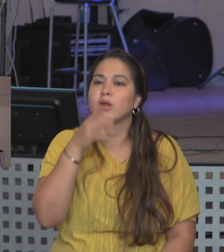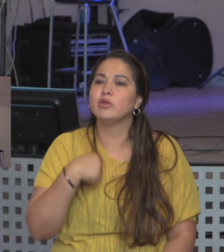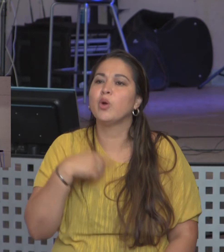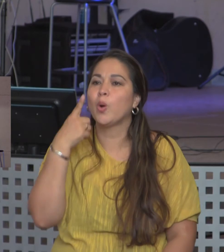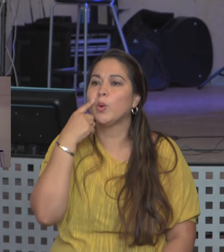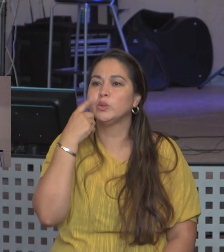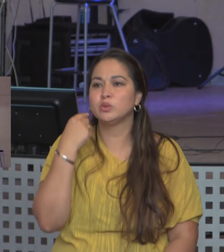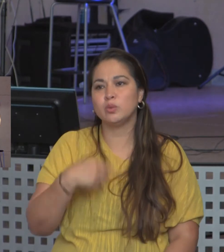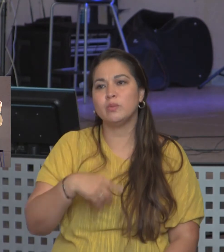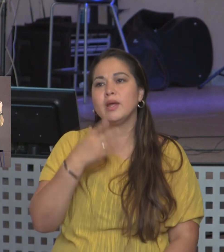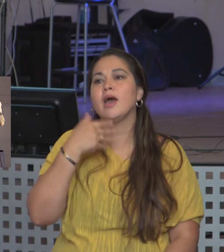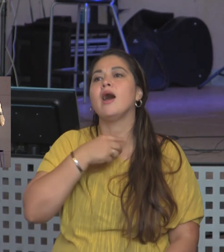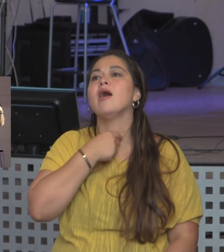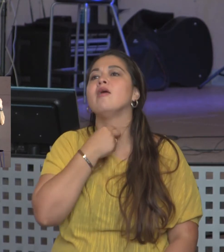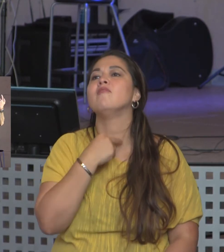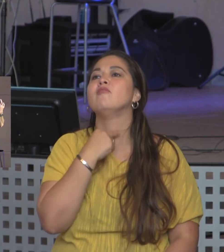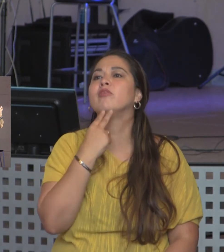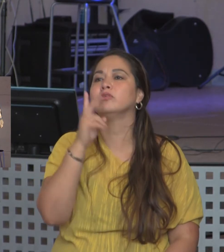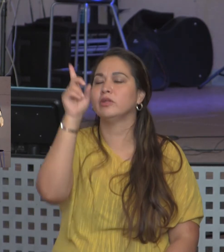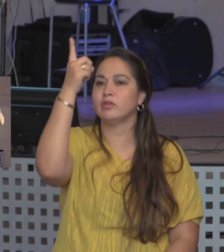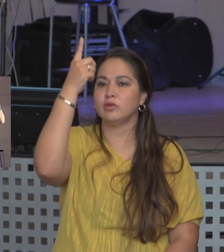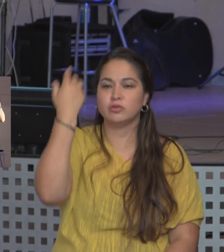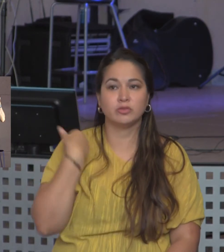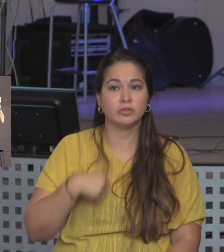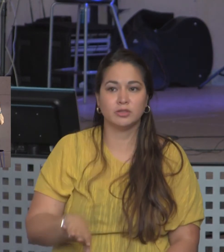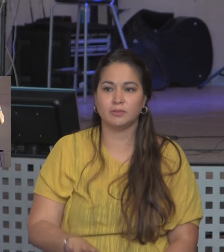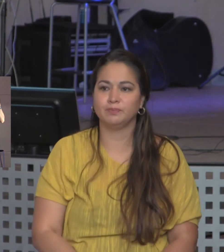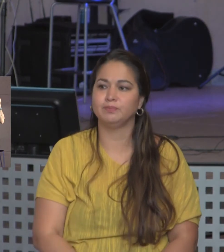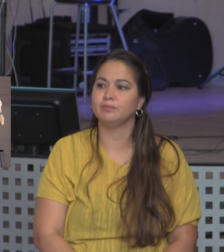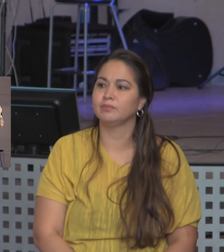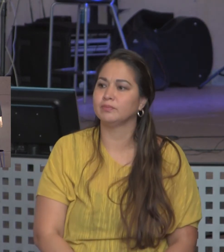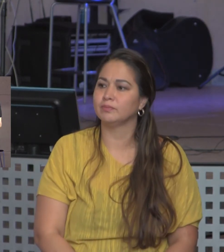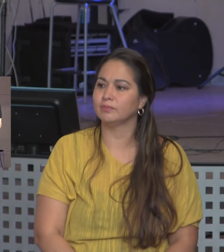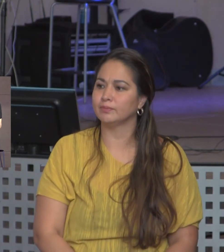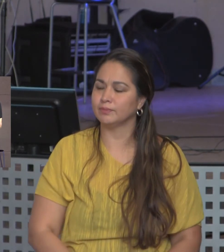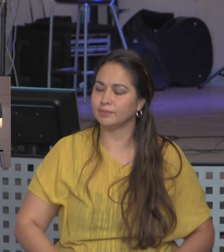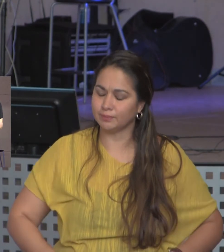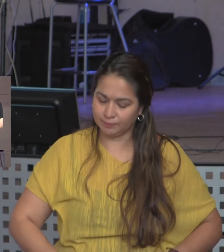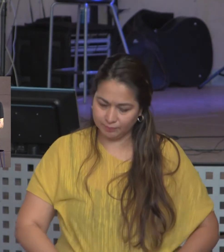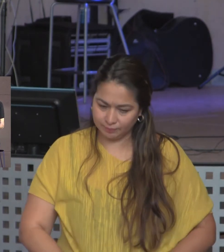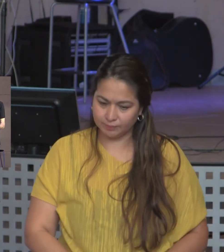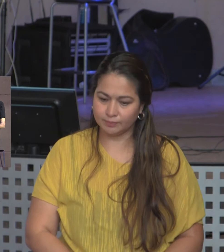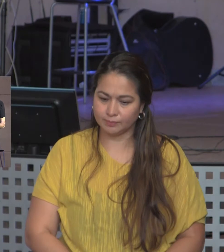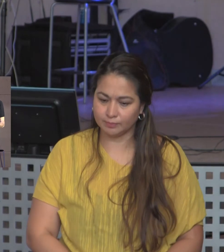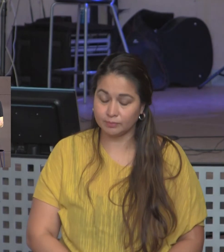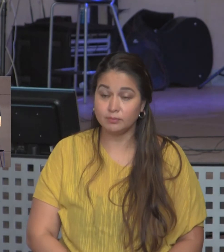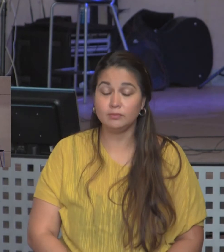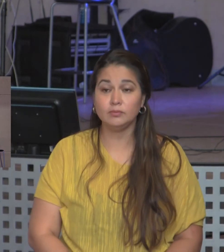lugar de a ver qué me van a decir.